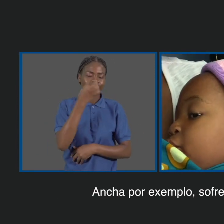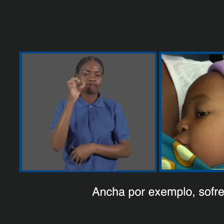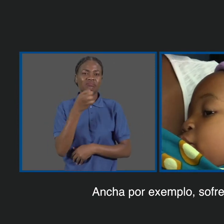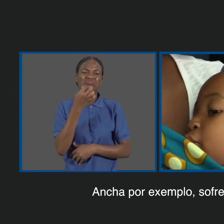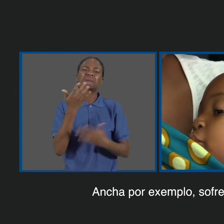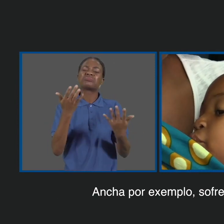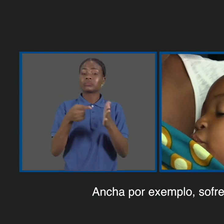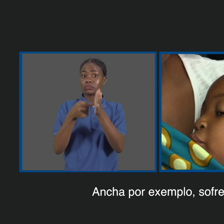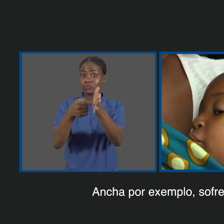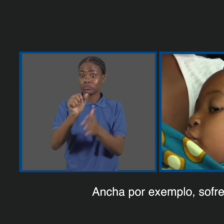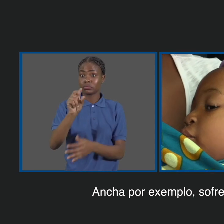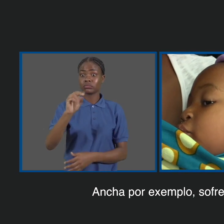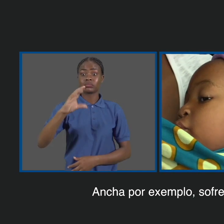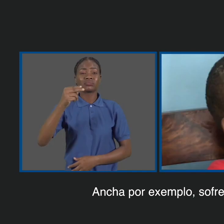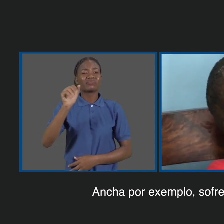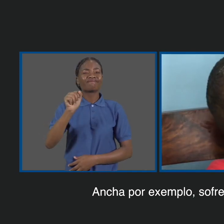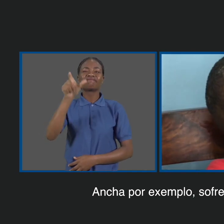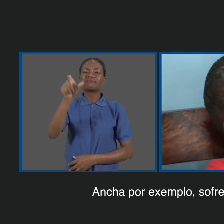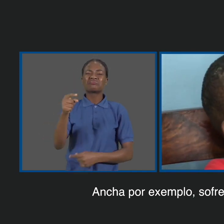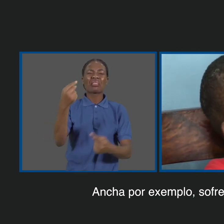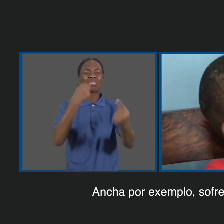Ancha, por exemplo, sofreu muito bullying.